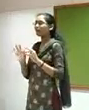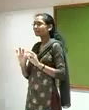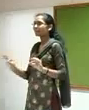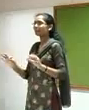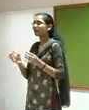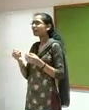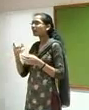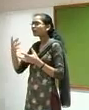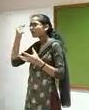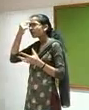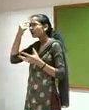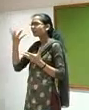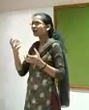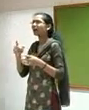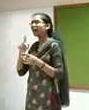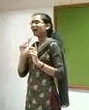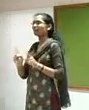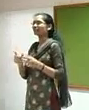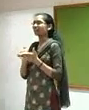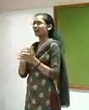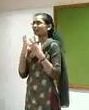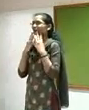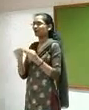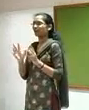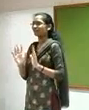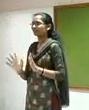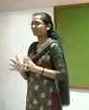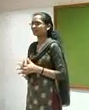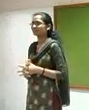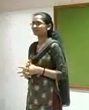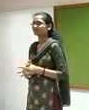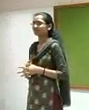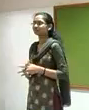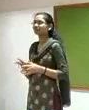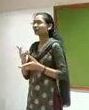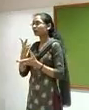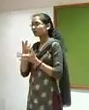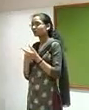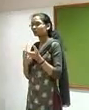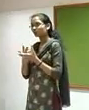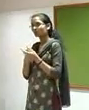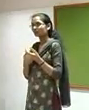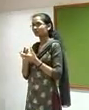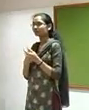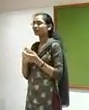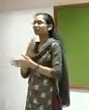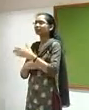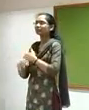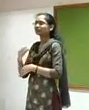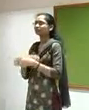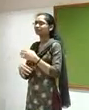जाएगा. So that would be my take somewhere is, if you look at these two together, then